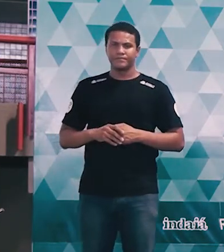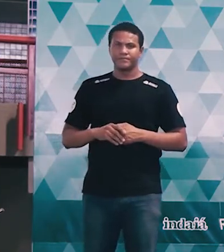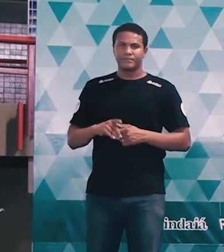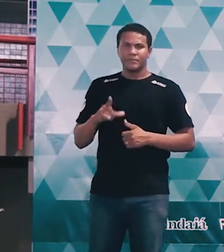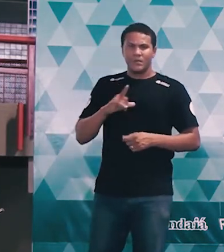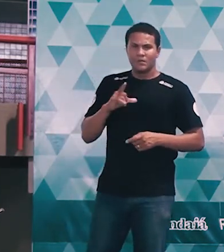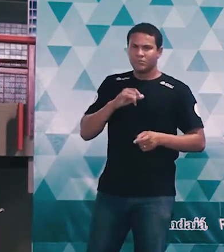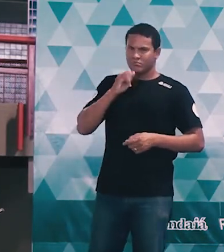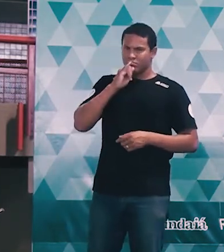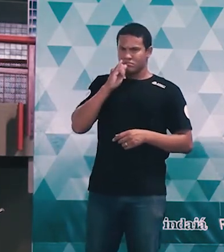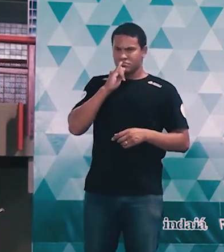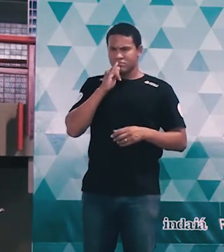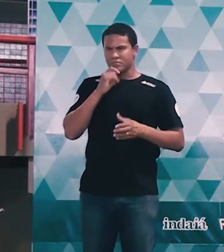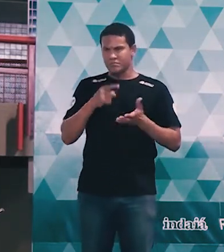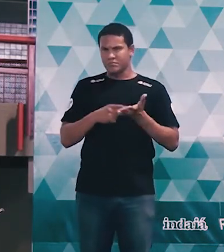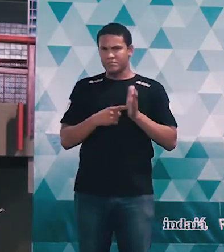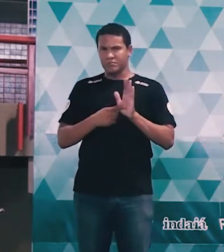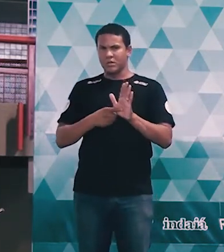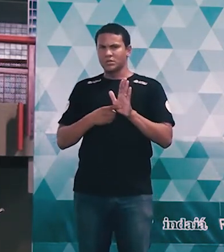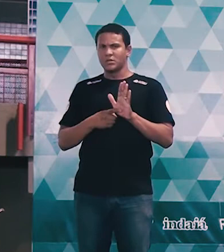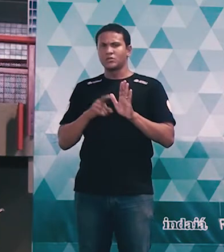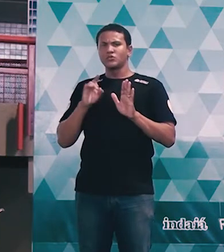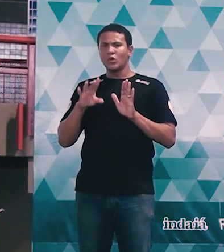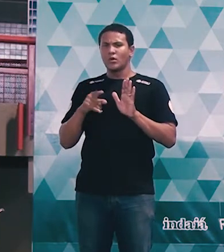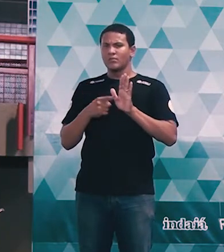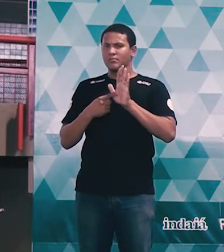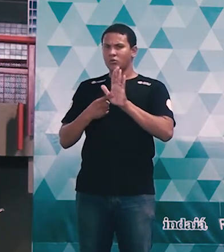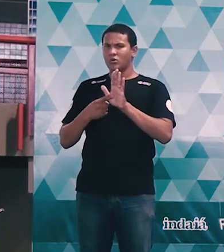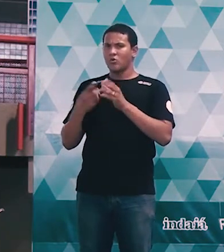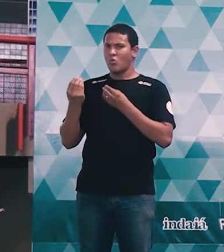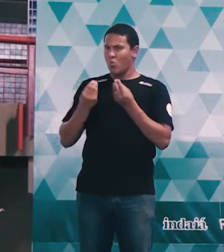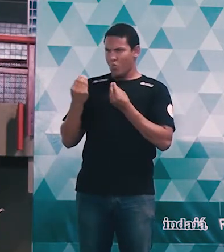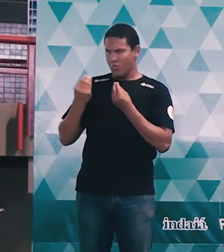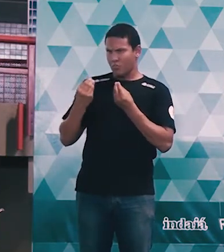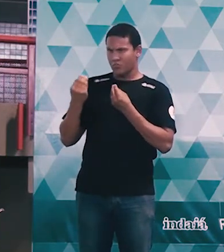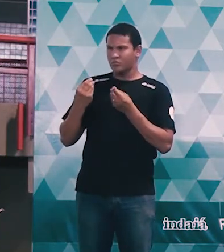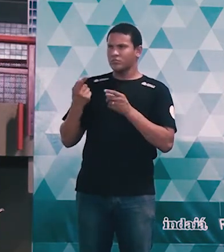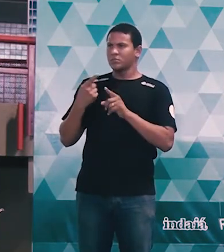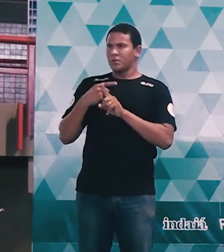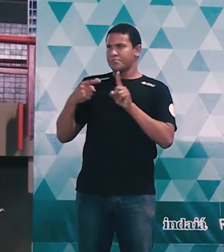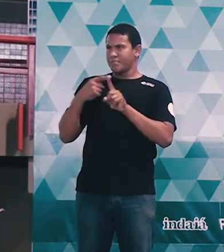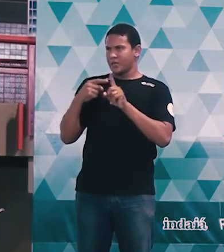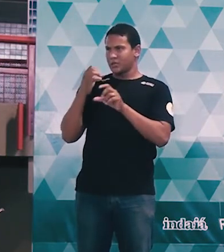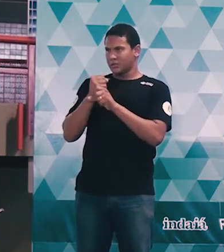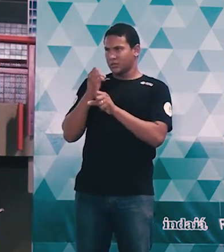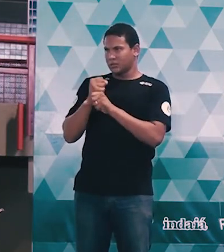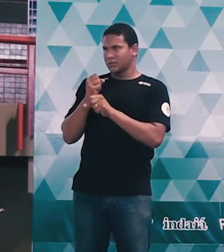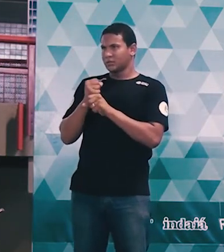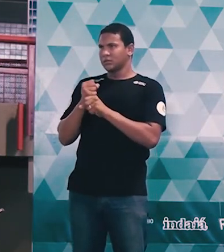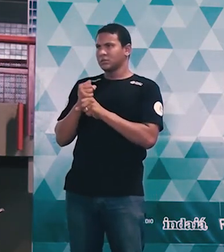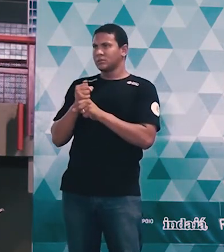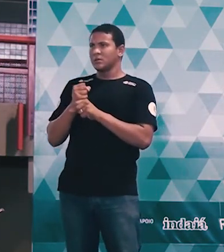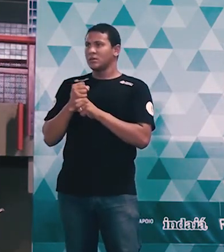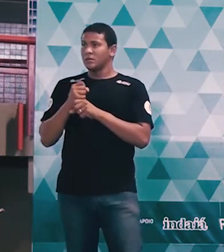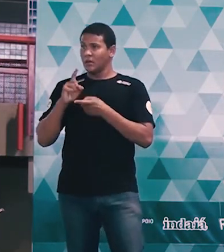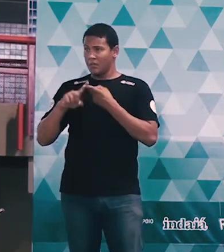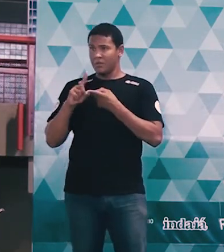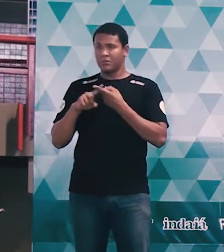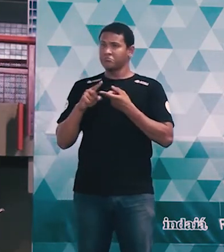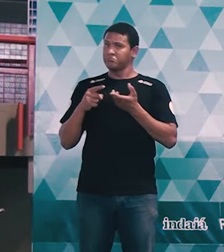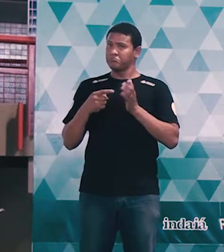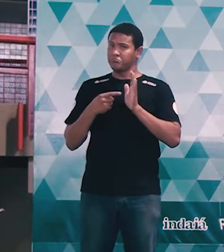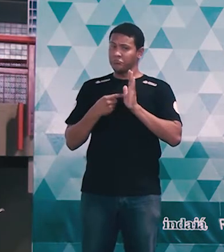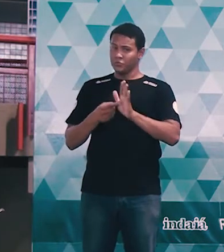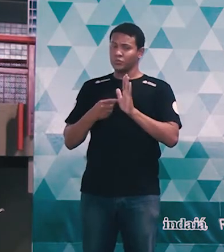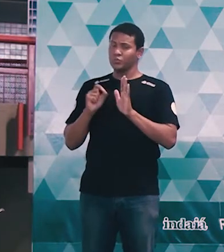exemplo só para mostrar como é que a gente calcula a média e tentar mostrar também para vocês que